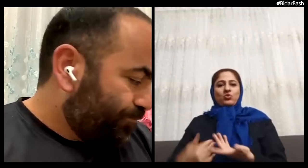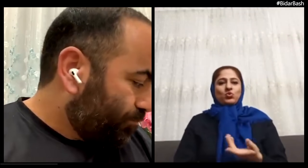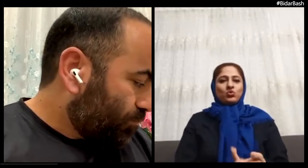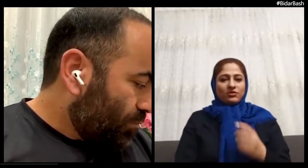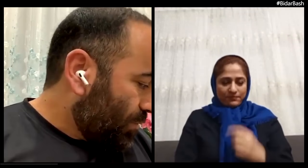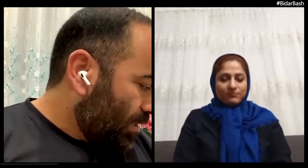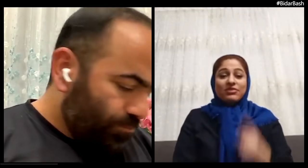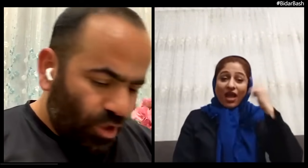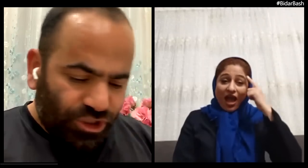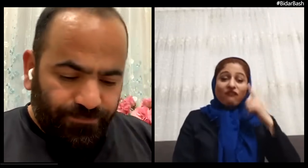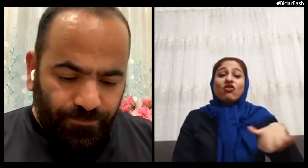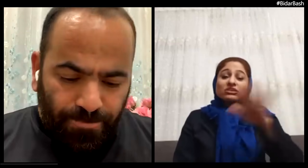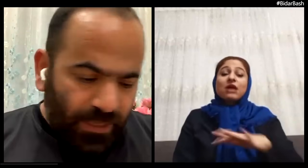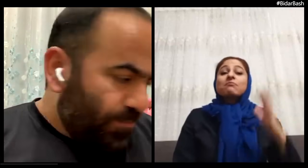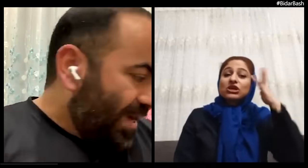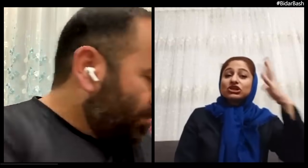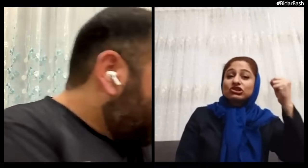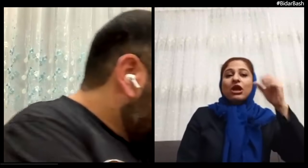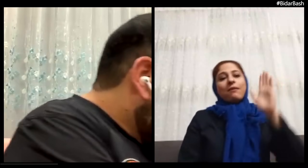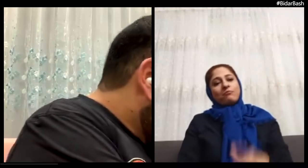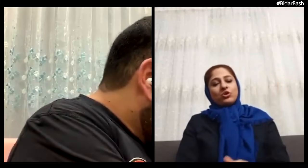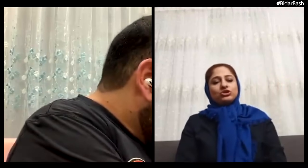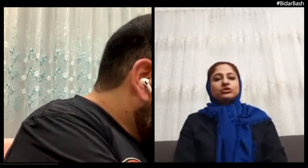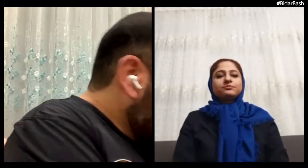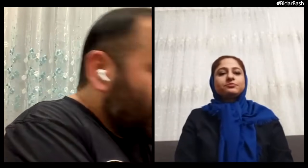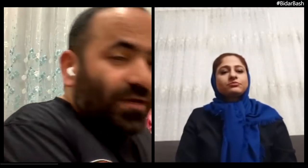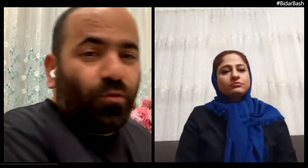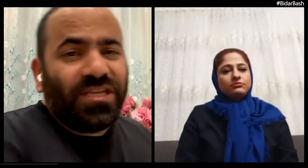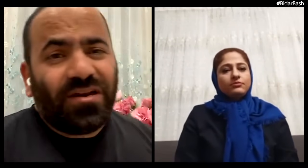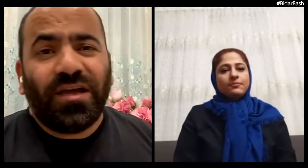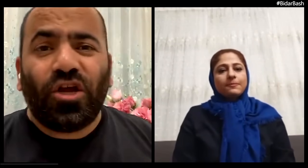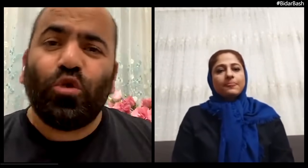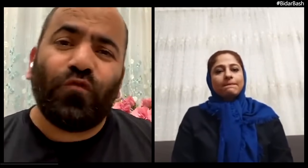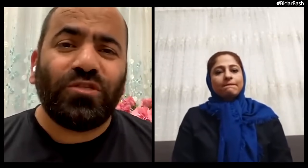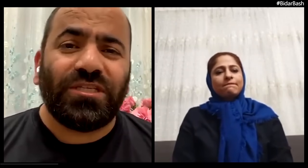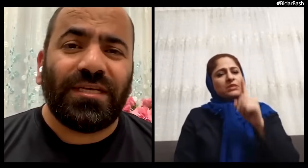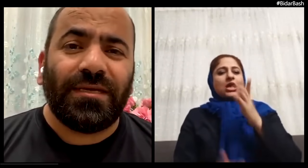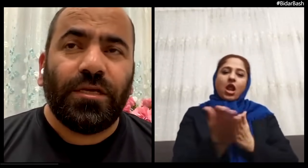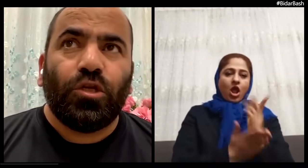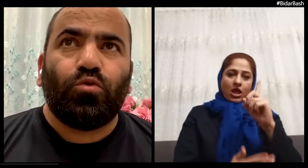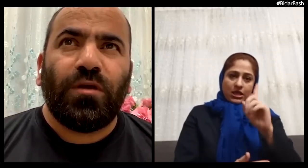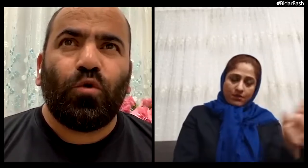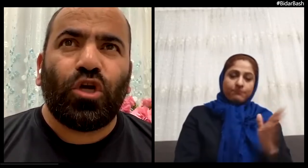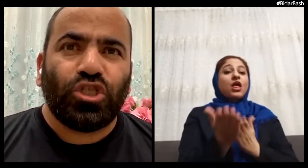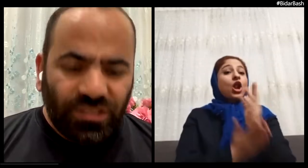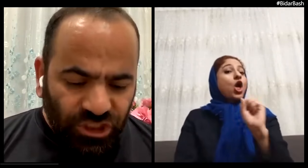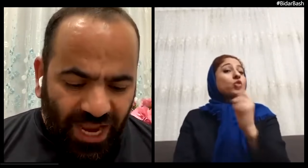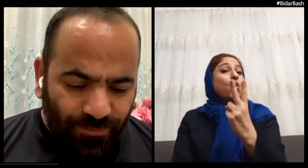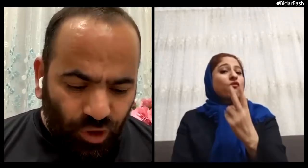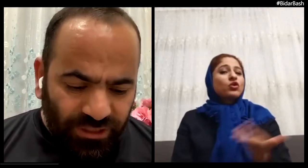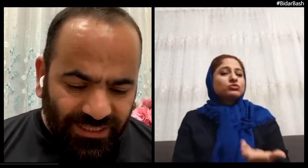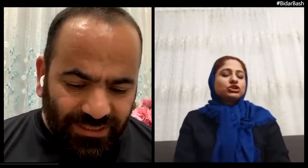نکته باشه. بعد میگه که پس خب این یه راه. راه دوم چیه؟ توی